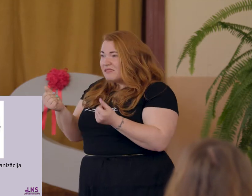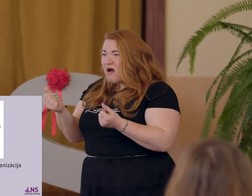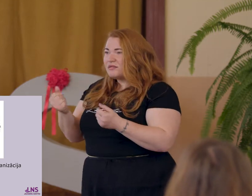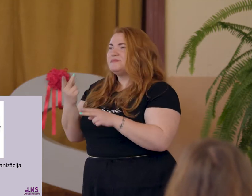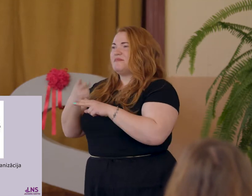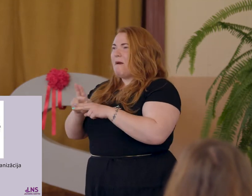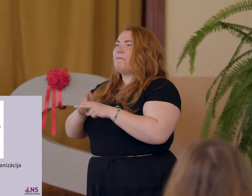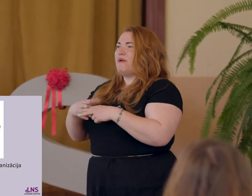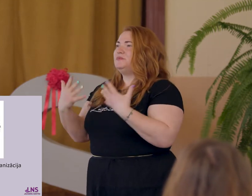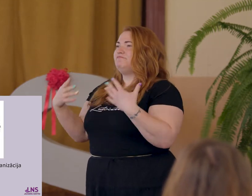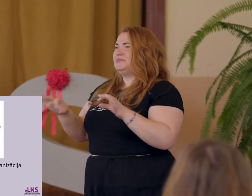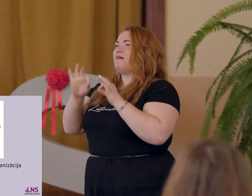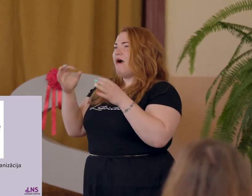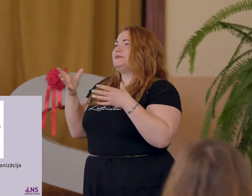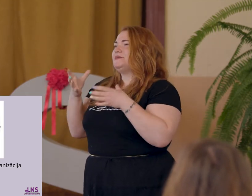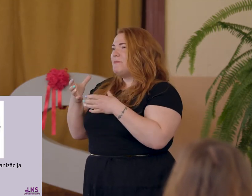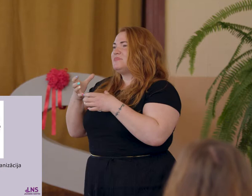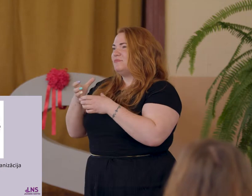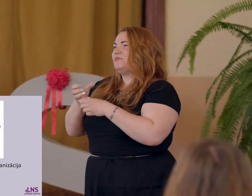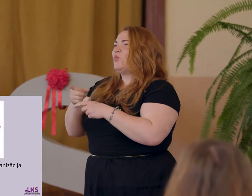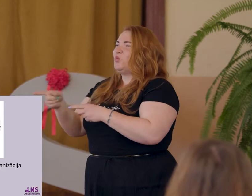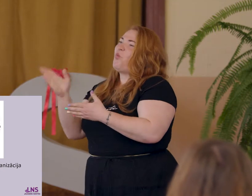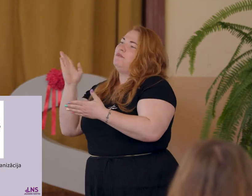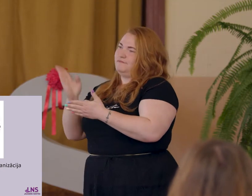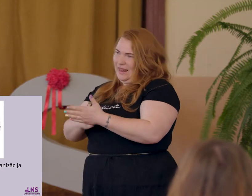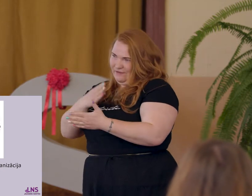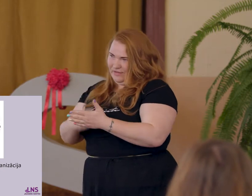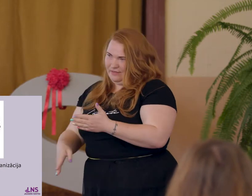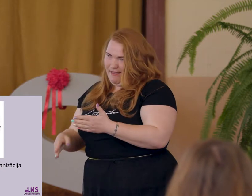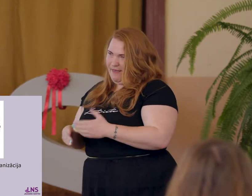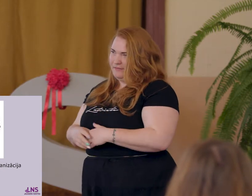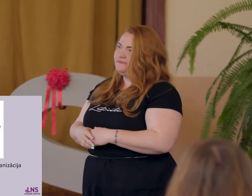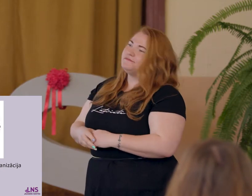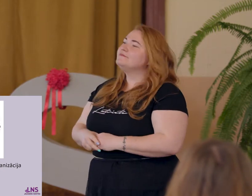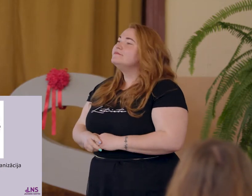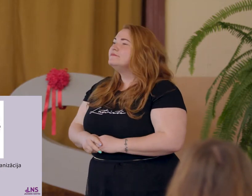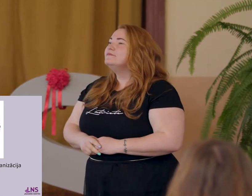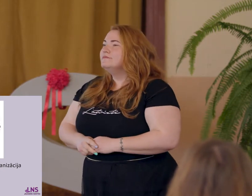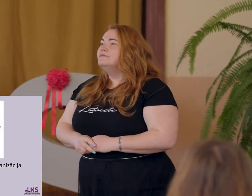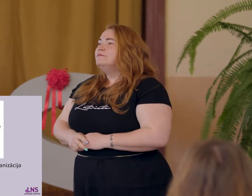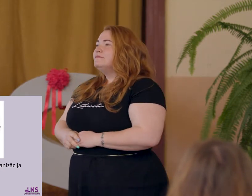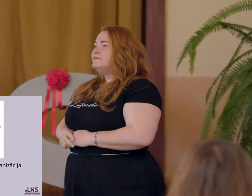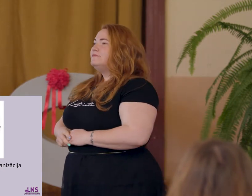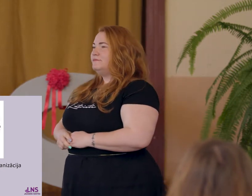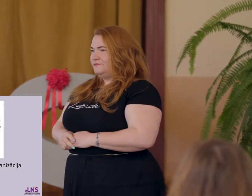ejot, protams, pietrūka finanses un tad krietni jauniešu skaits samazinājās, kamēr jau to organizācija